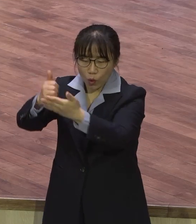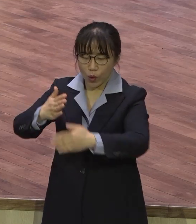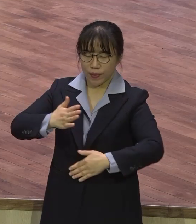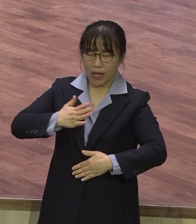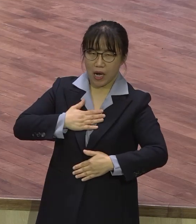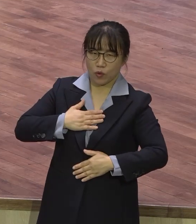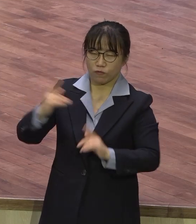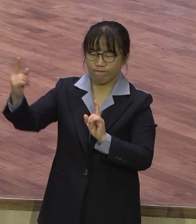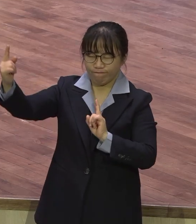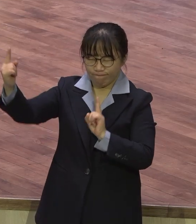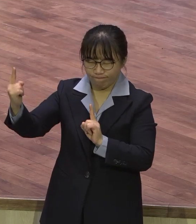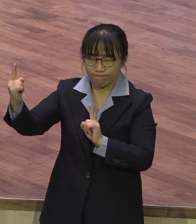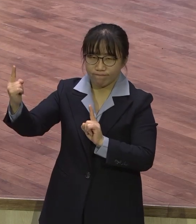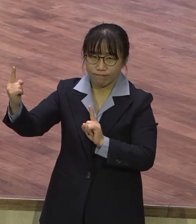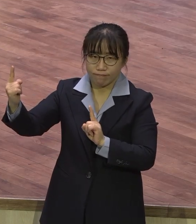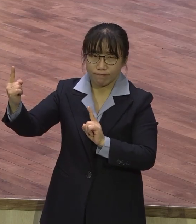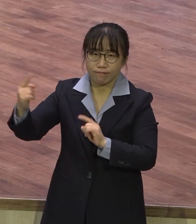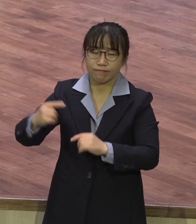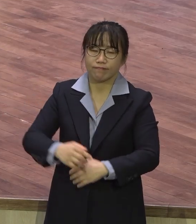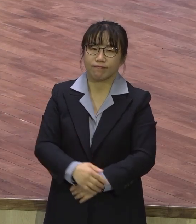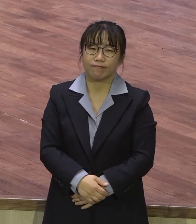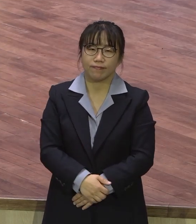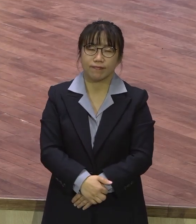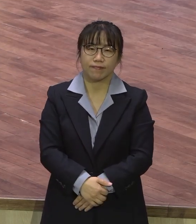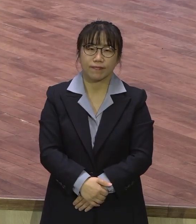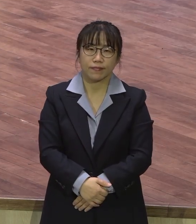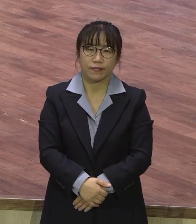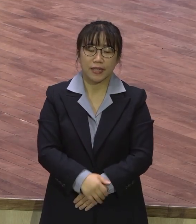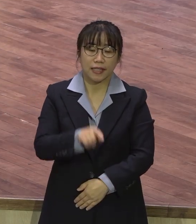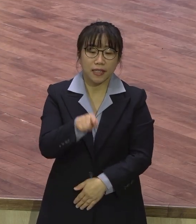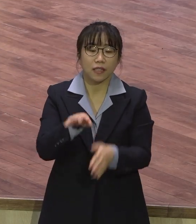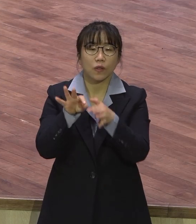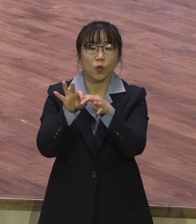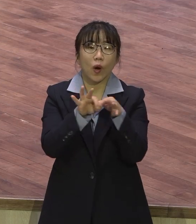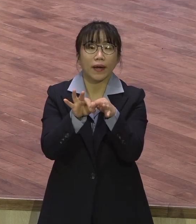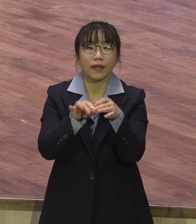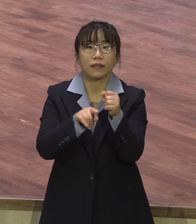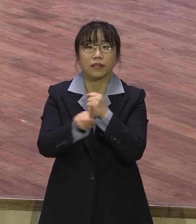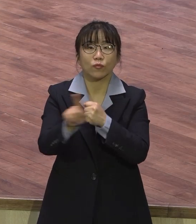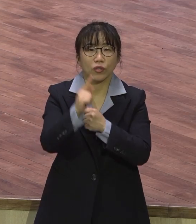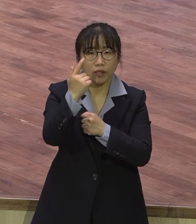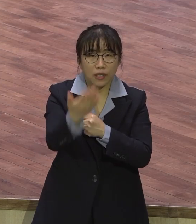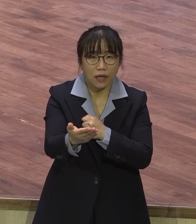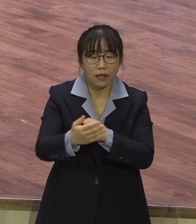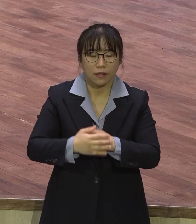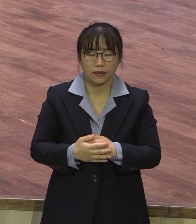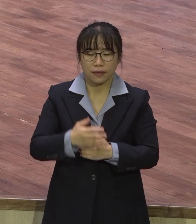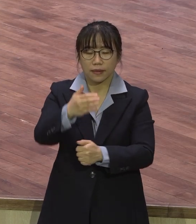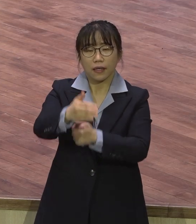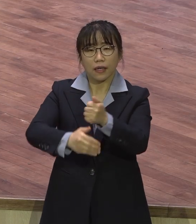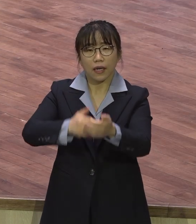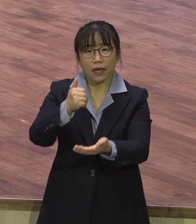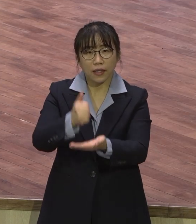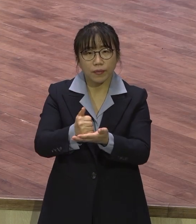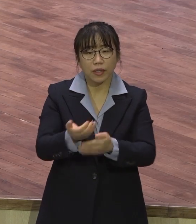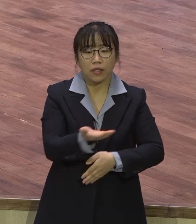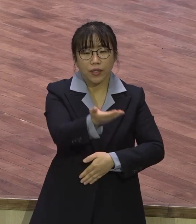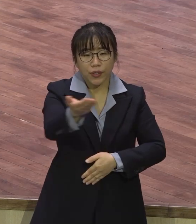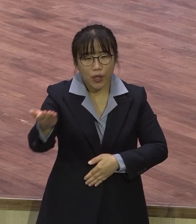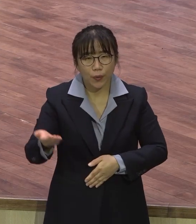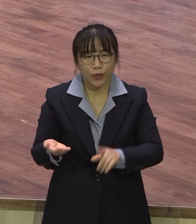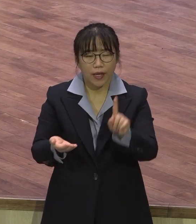나와 너의 관계 이것이 무엇을 의미합니까 하나님은 여러분 한 사람